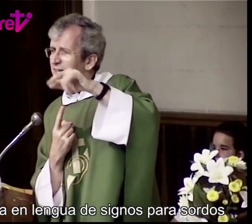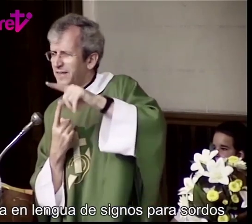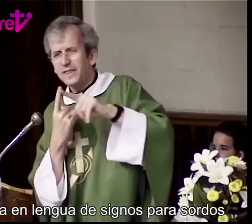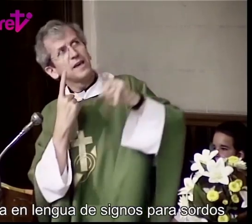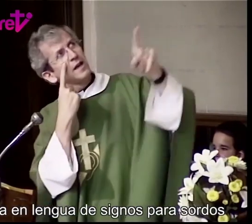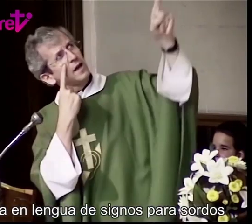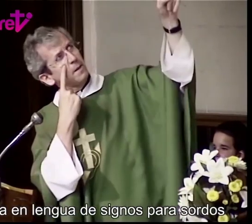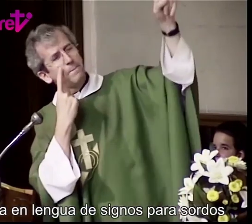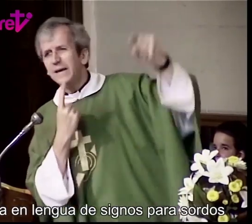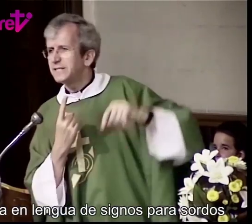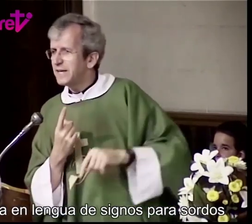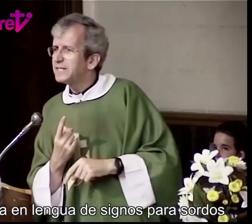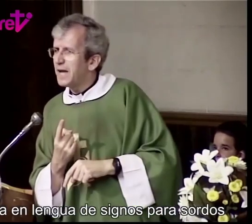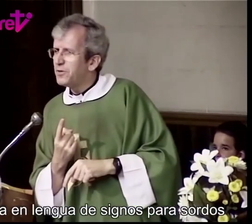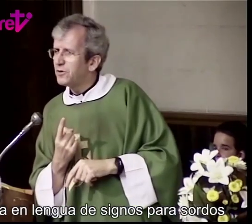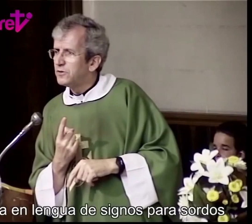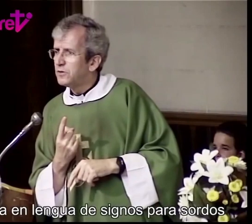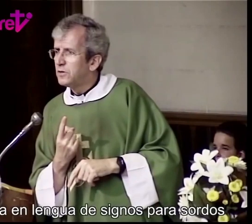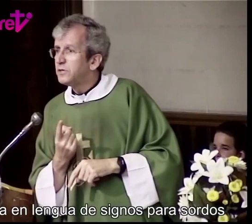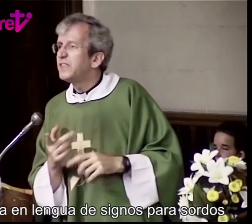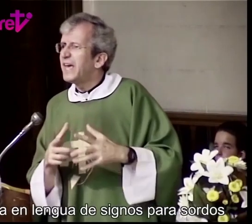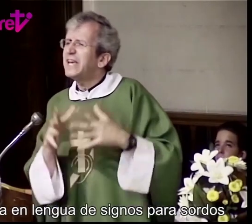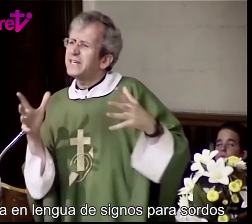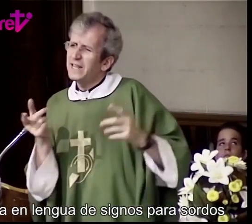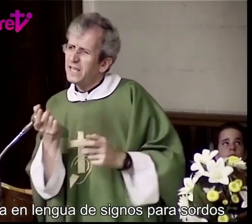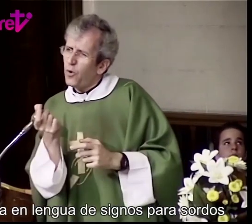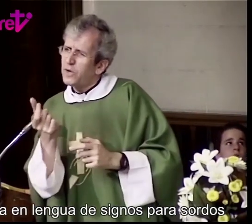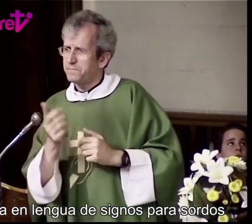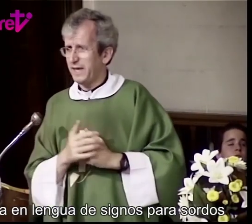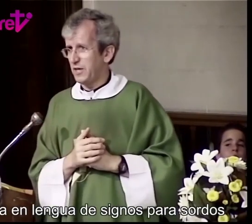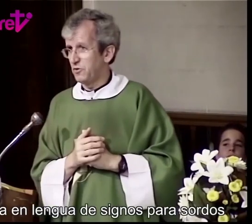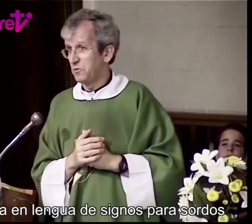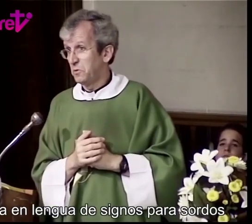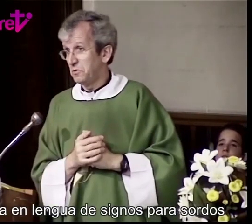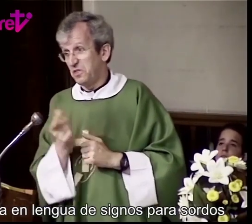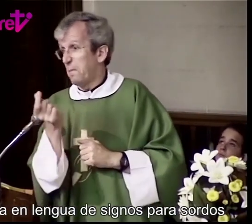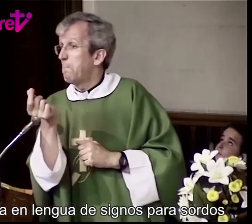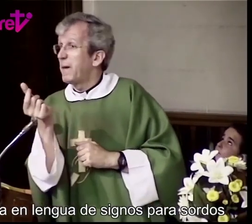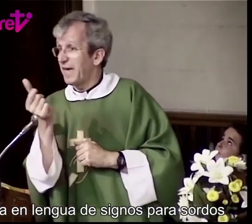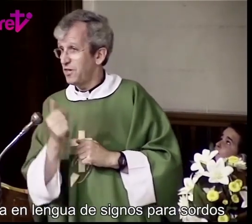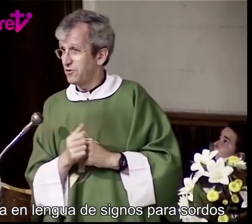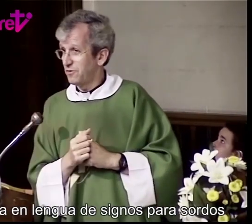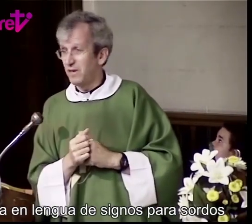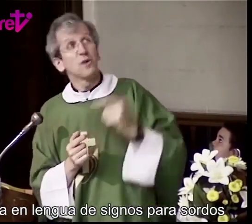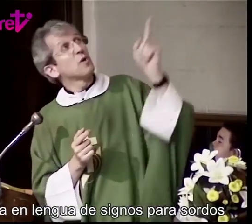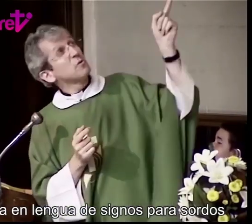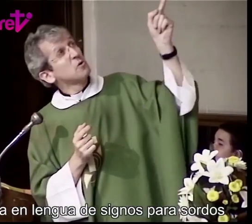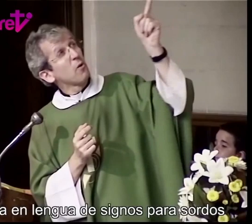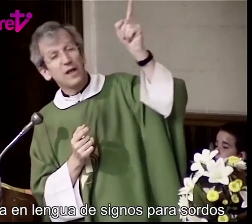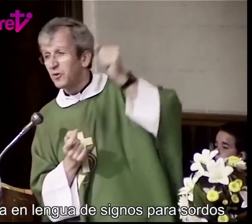Dice, ¿ves ese avión? Dice, ¿es grande o es pequeño? Dice, pequeño, un avión volando